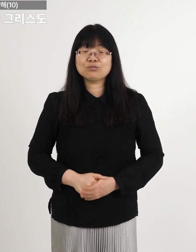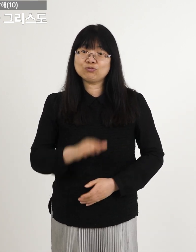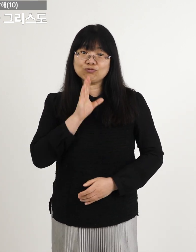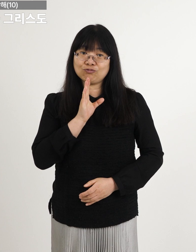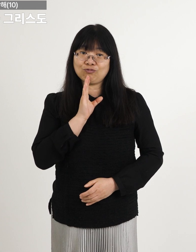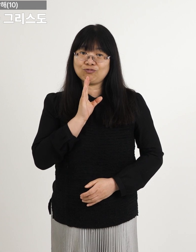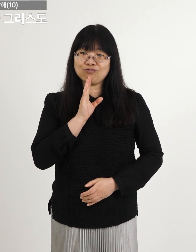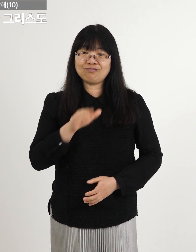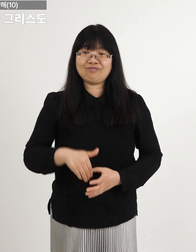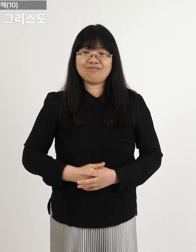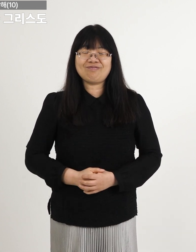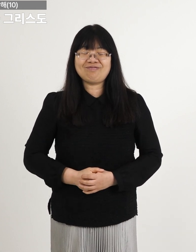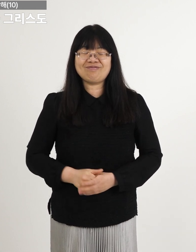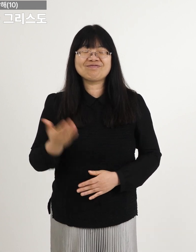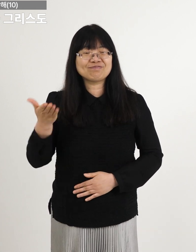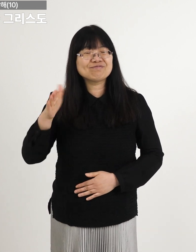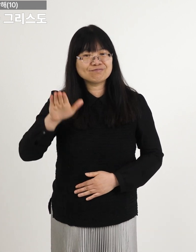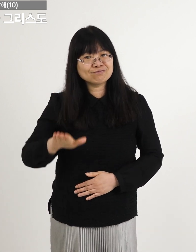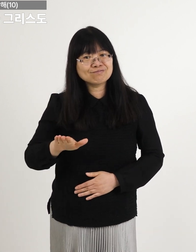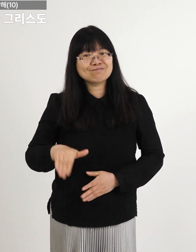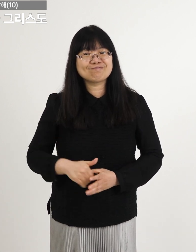그렇죠? 그런데